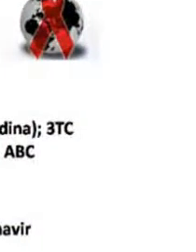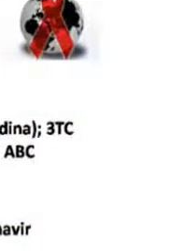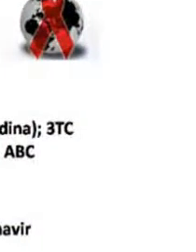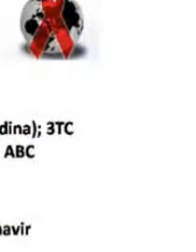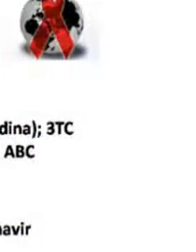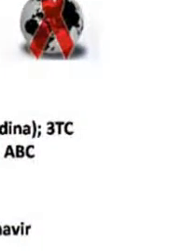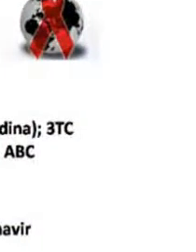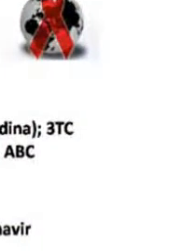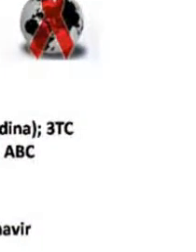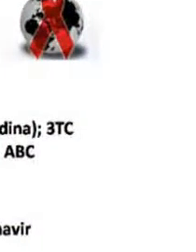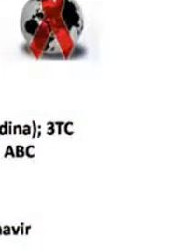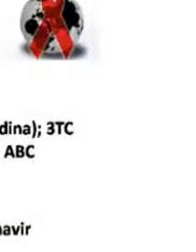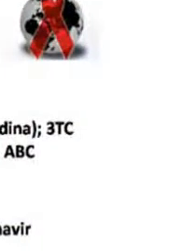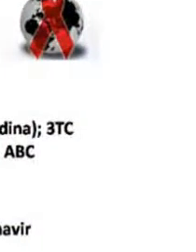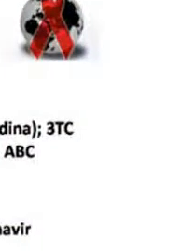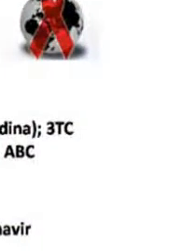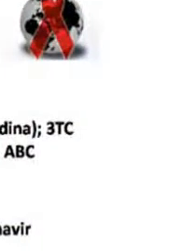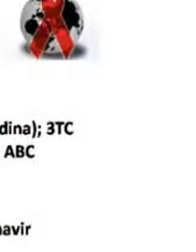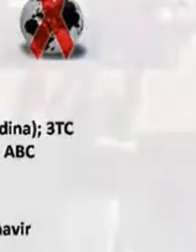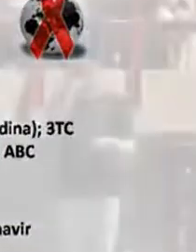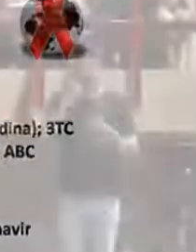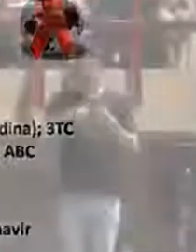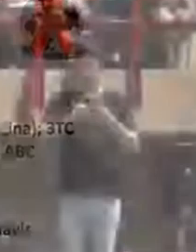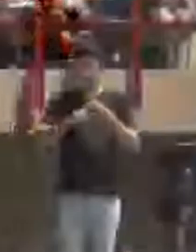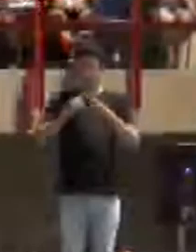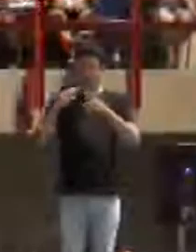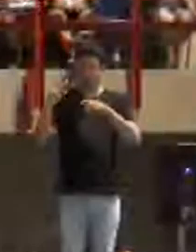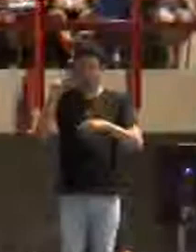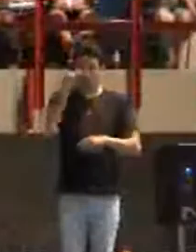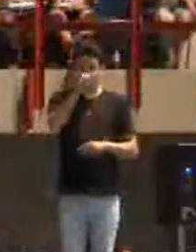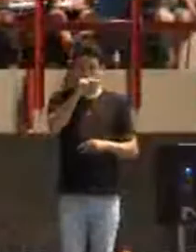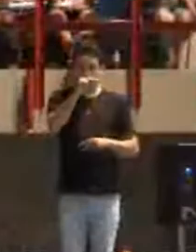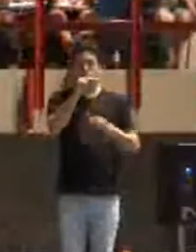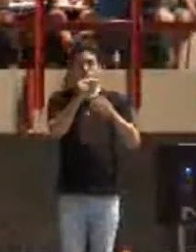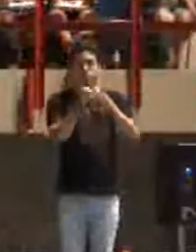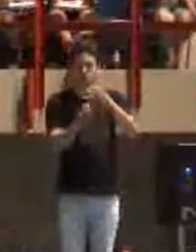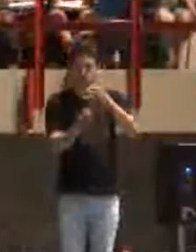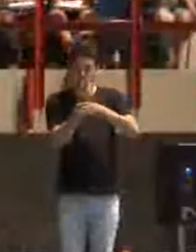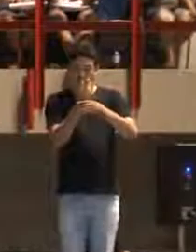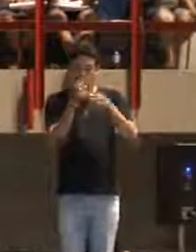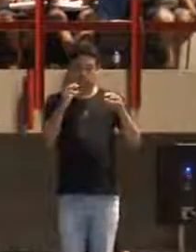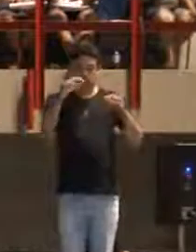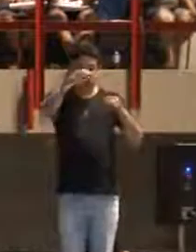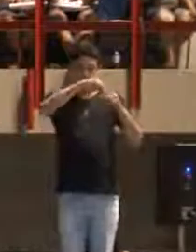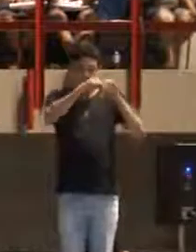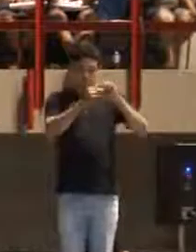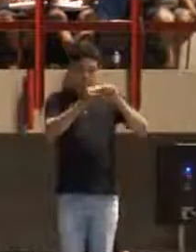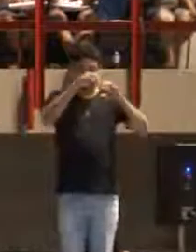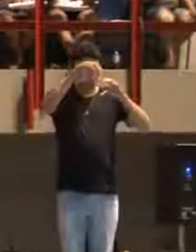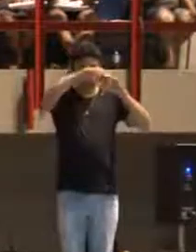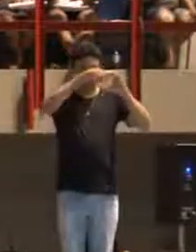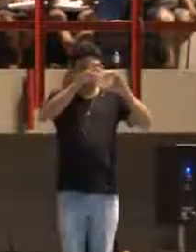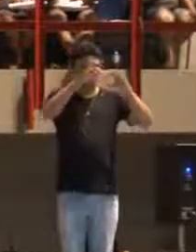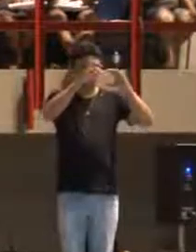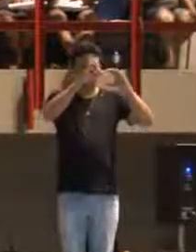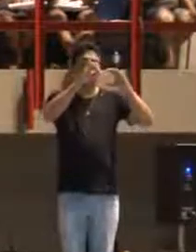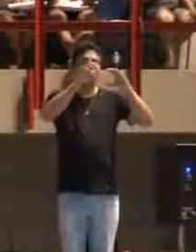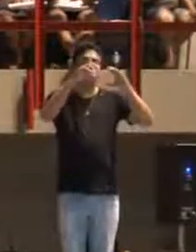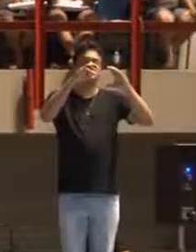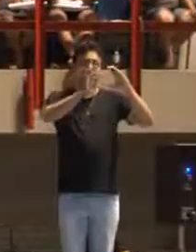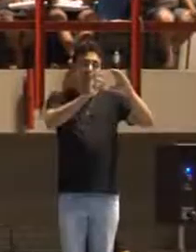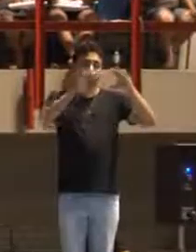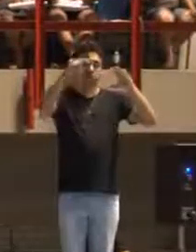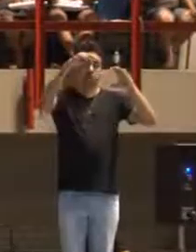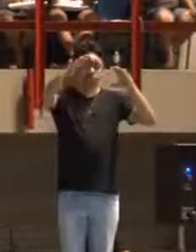protease, que impedem que novos vírus sejam montados dentro das células